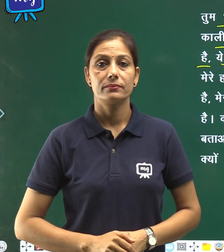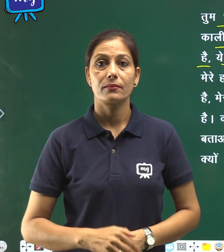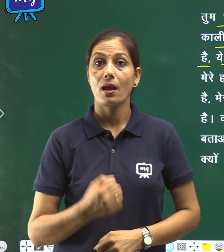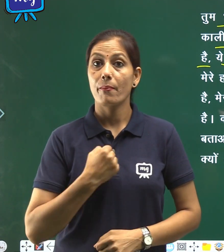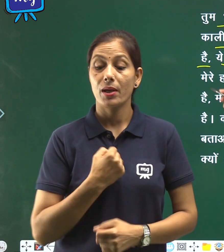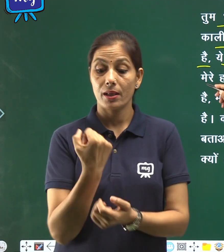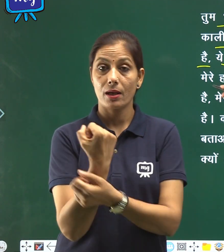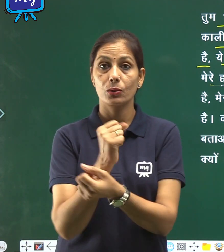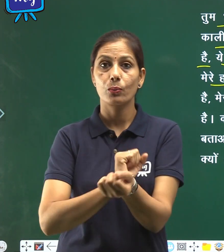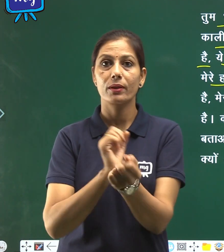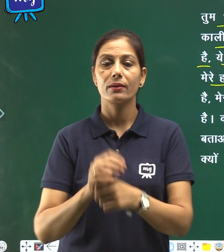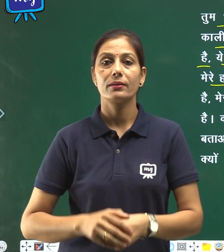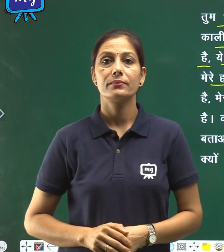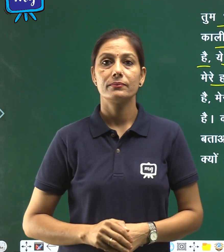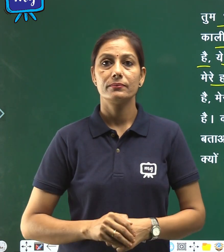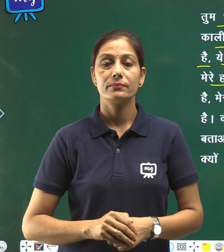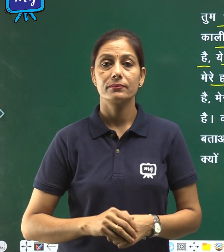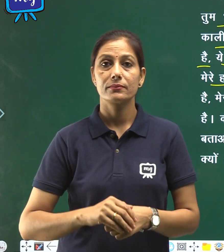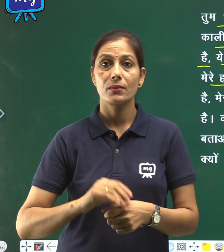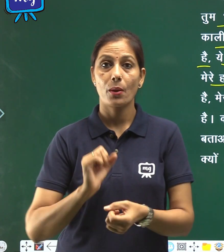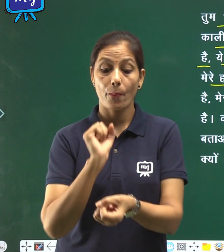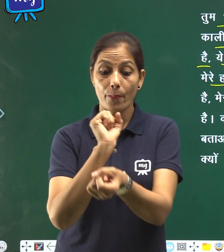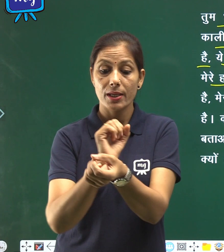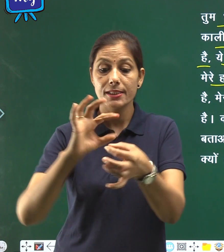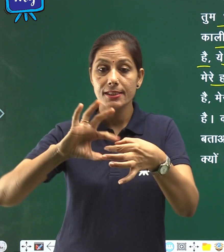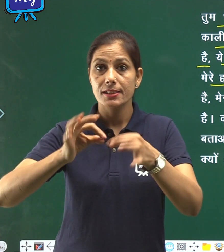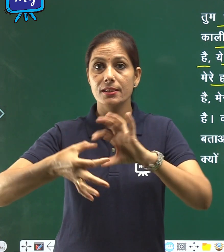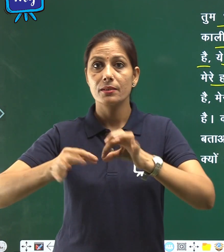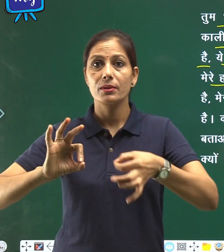मेरे हाथों में पड़ी जंजीर भी